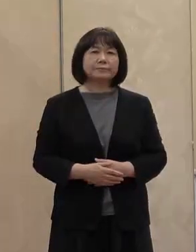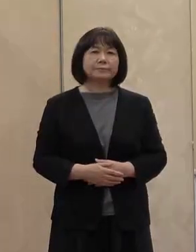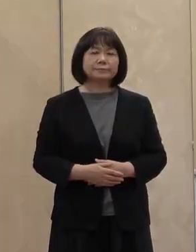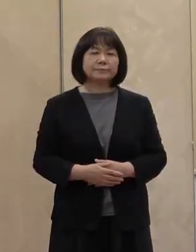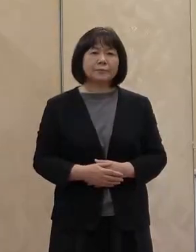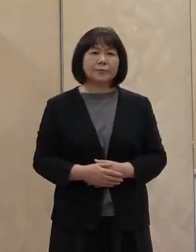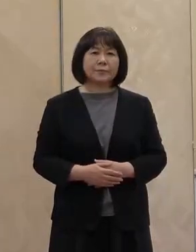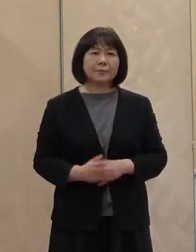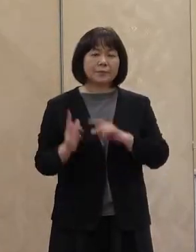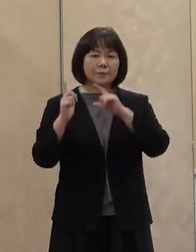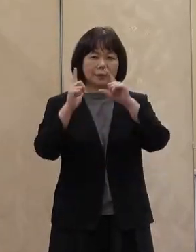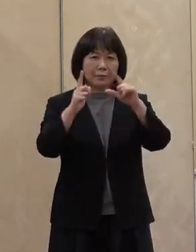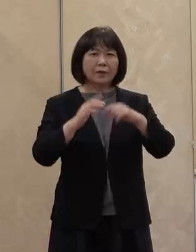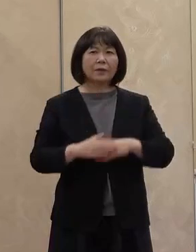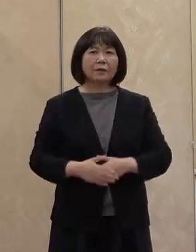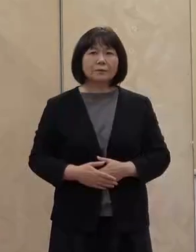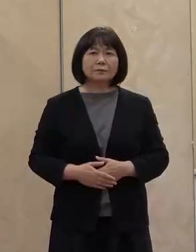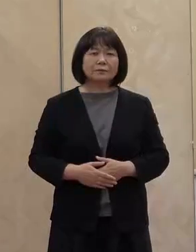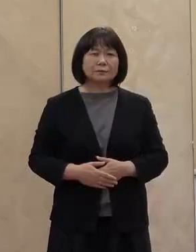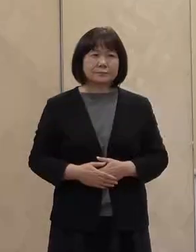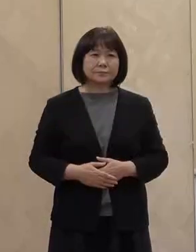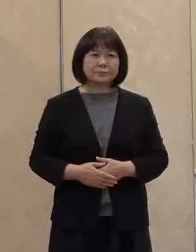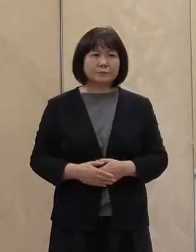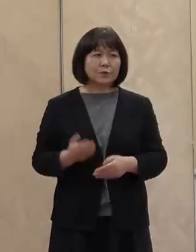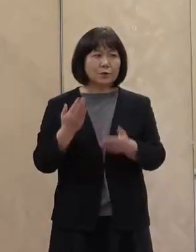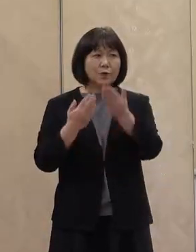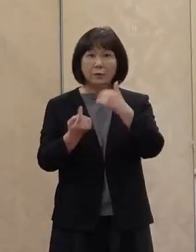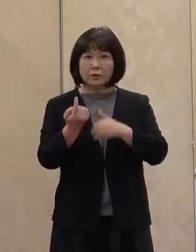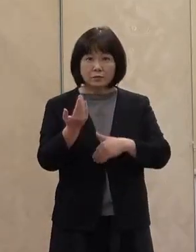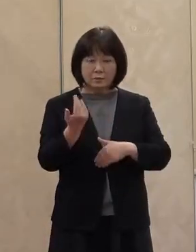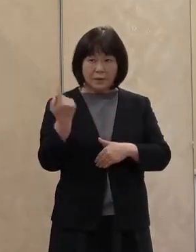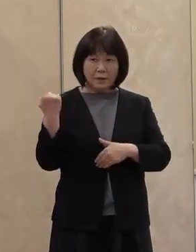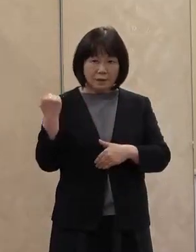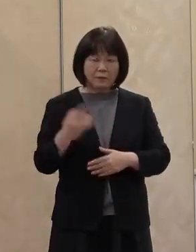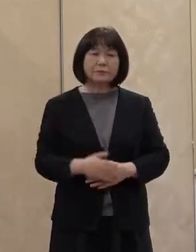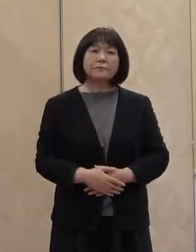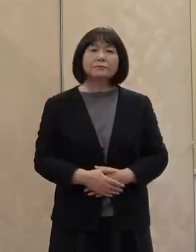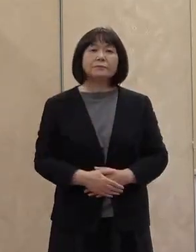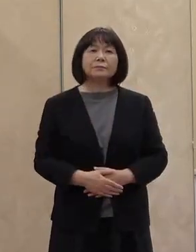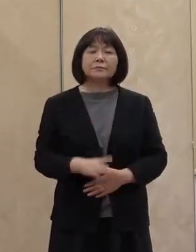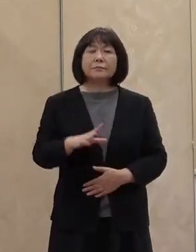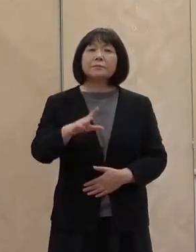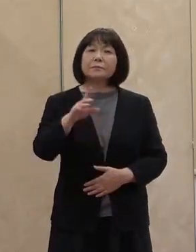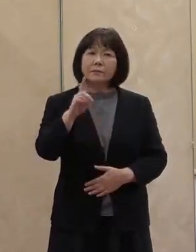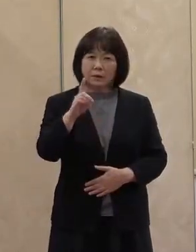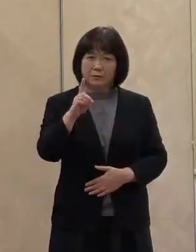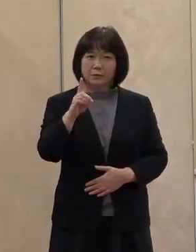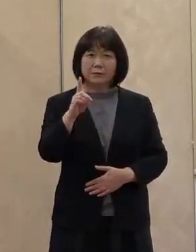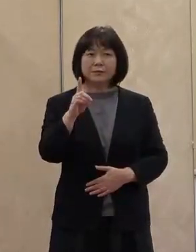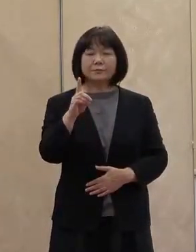これですよね。ちょっと遡ってもらって、前行ってもらって、まず